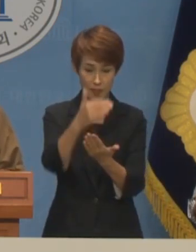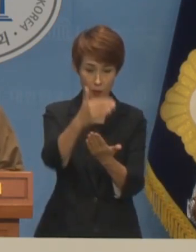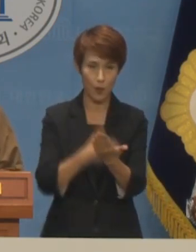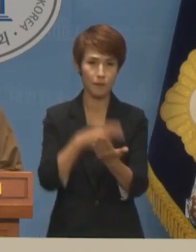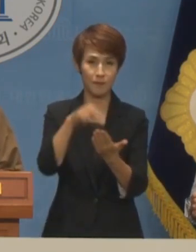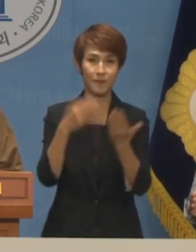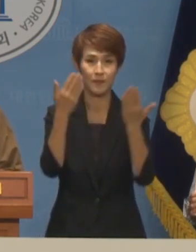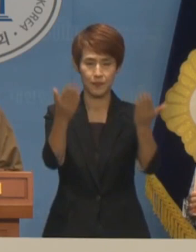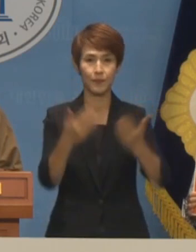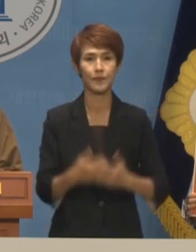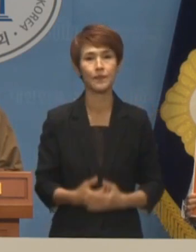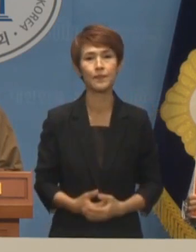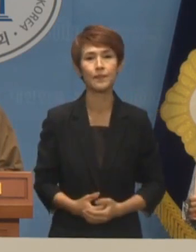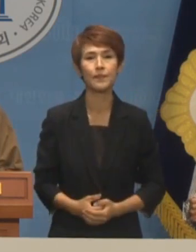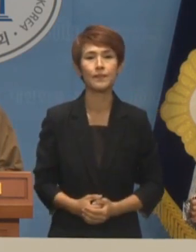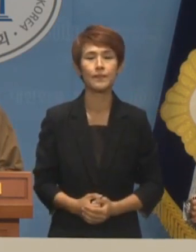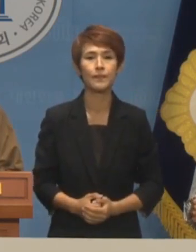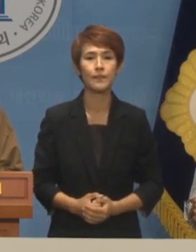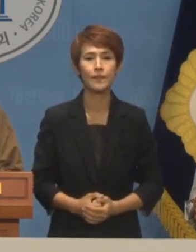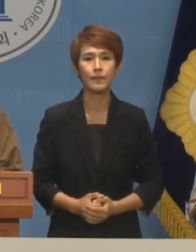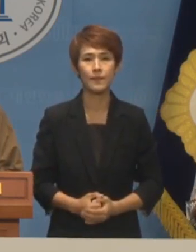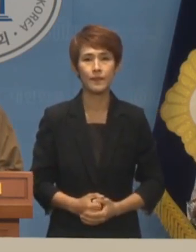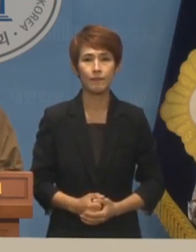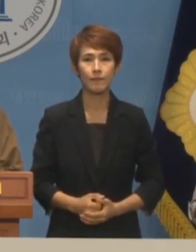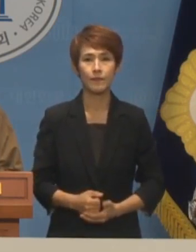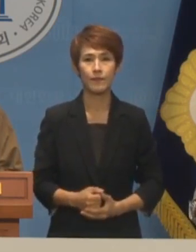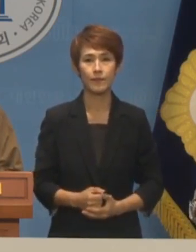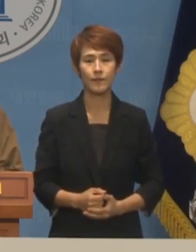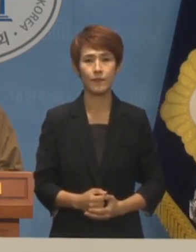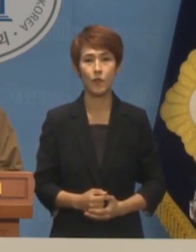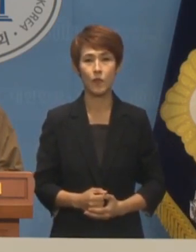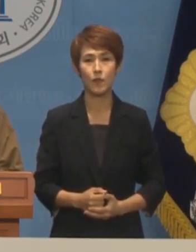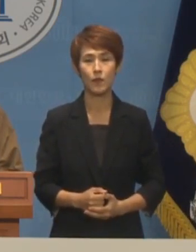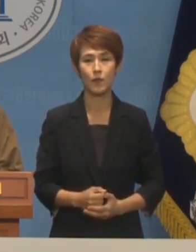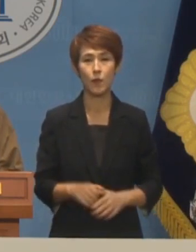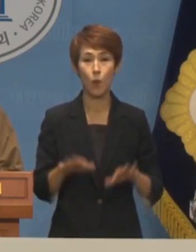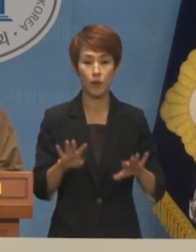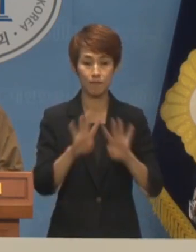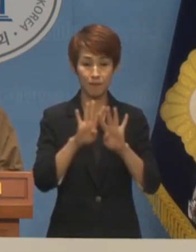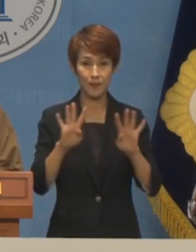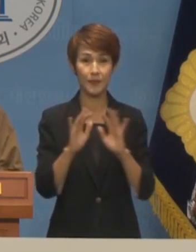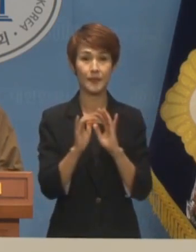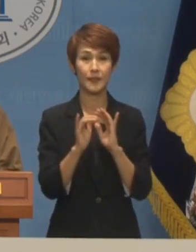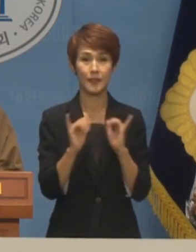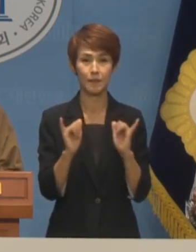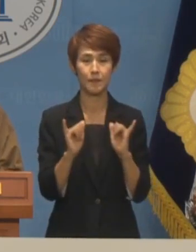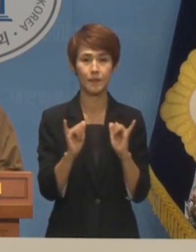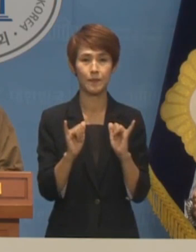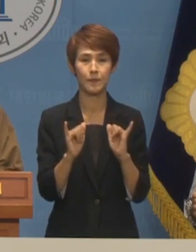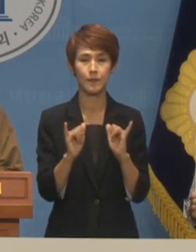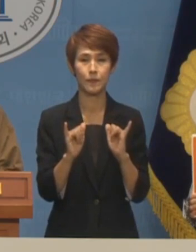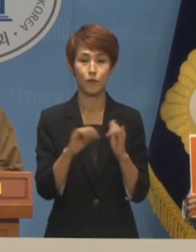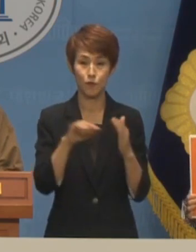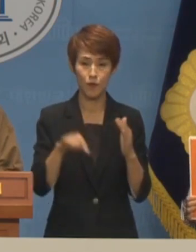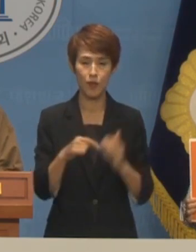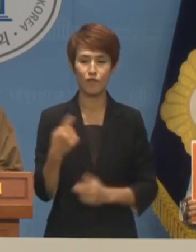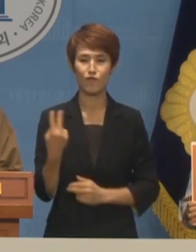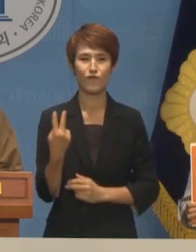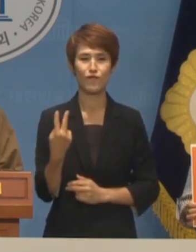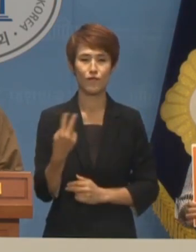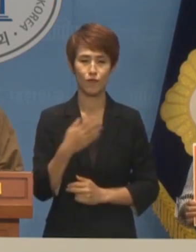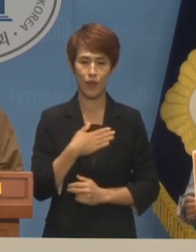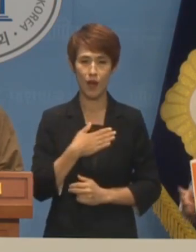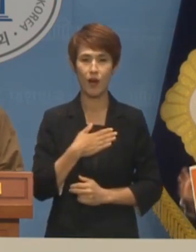낭독하도록 하겠습니다. 기자회견문은 저와 아프면 쉴 권리 공동 대표를 맡고 계신 우리 김미숙